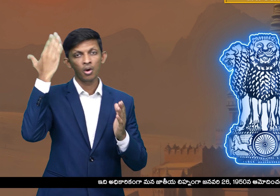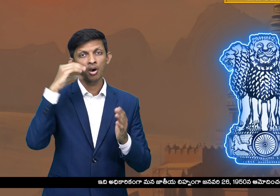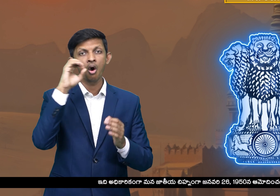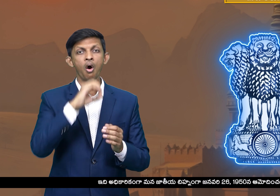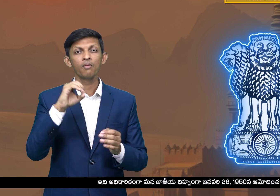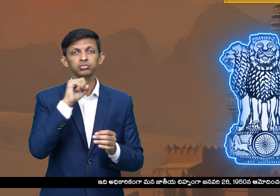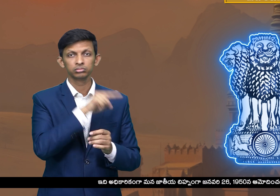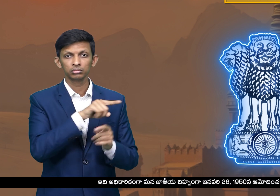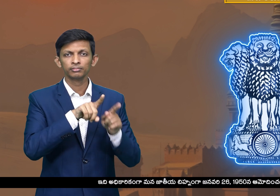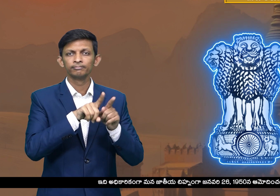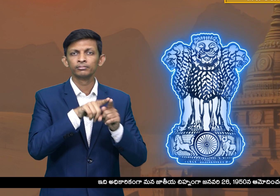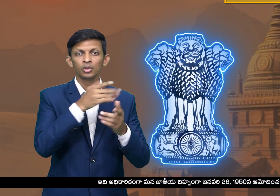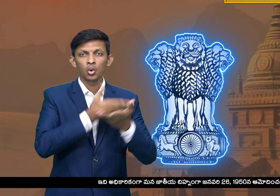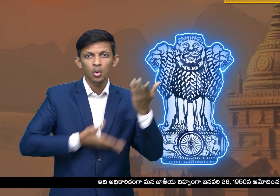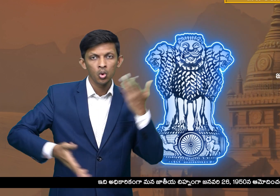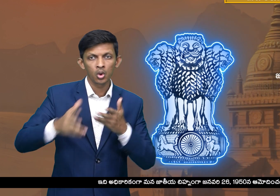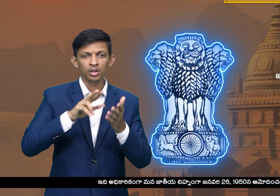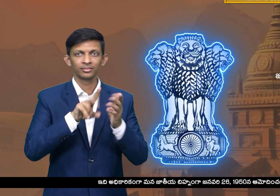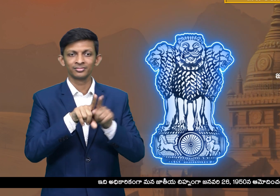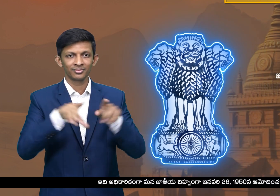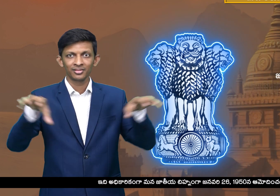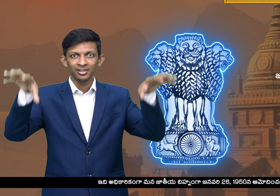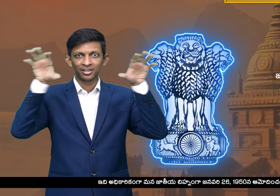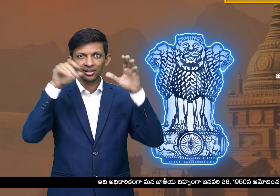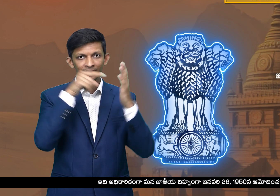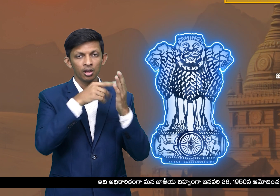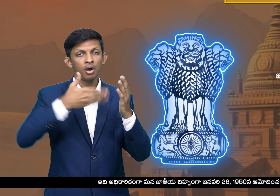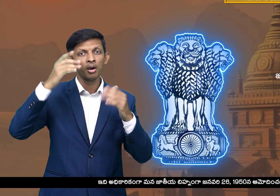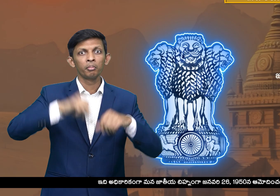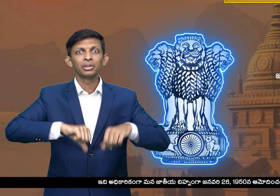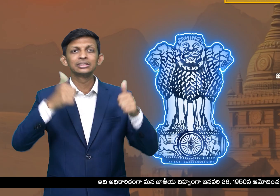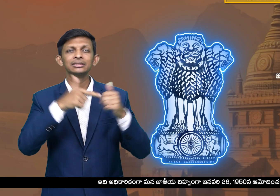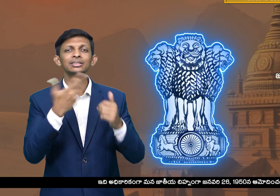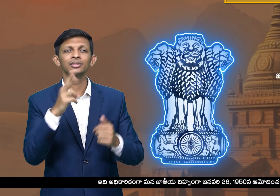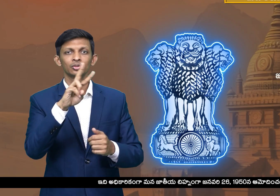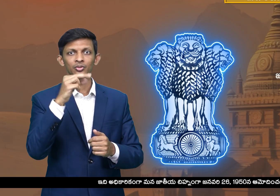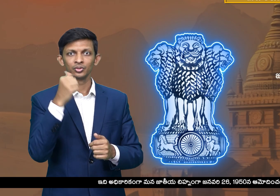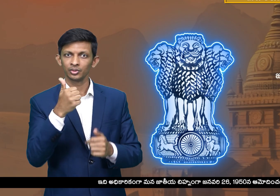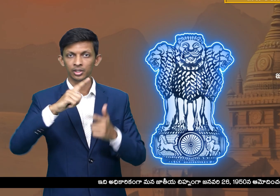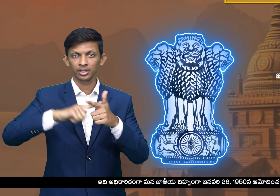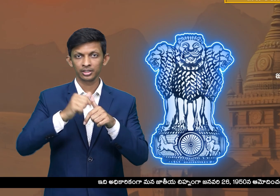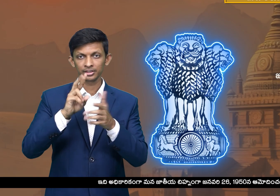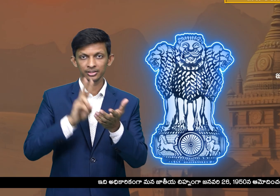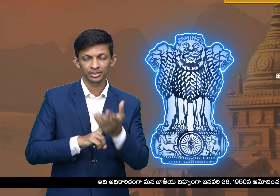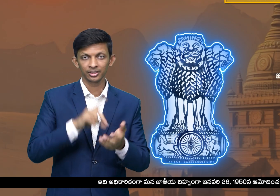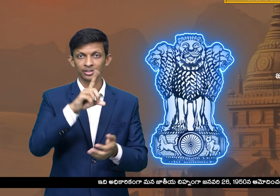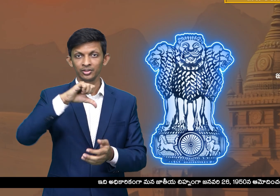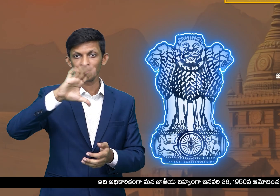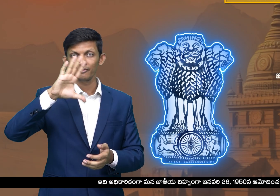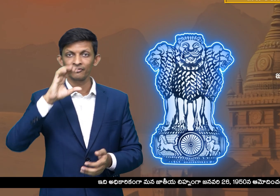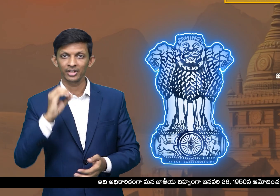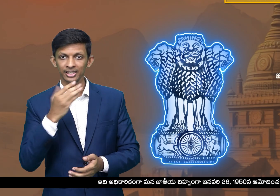ఇది అధికారికంగా మన జాతీయ చిహ్నంగా జనవరి 26, 1950న